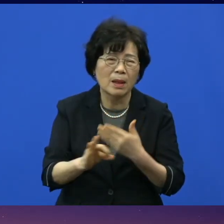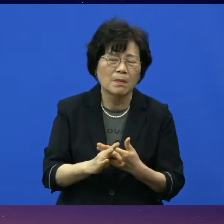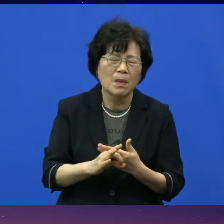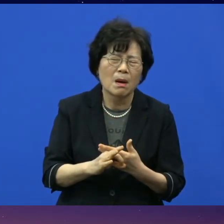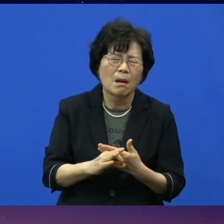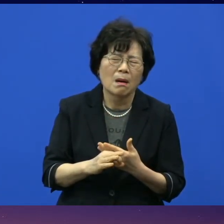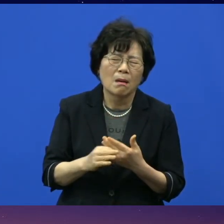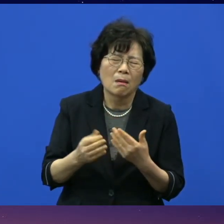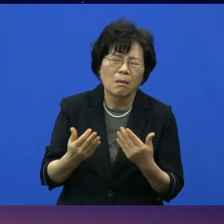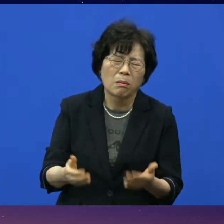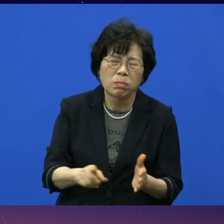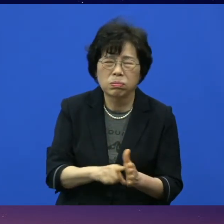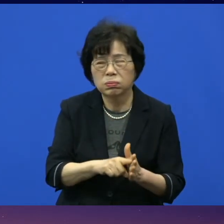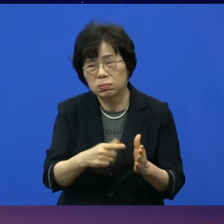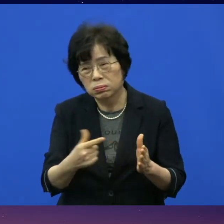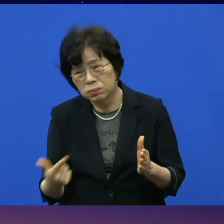깨져버려요.